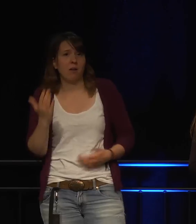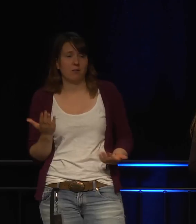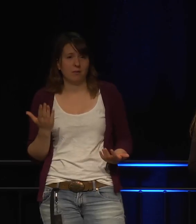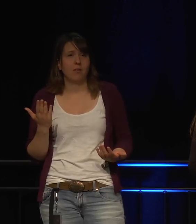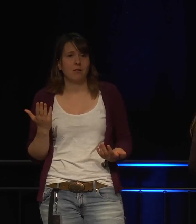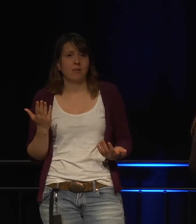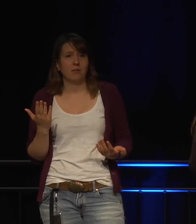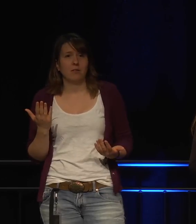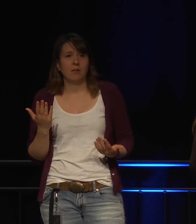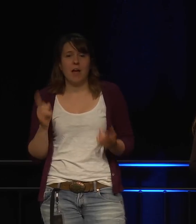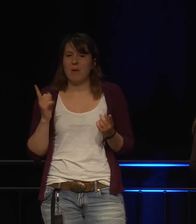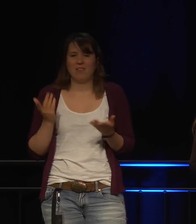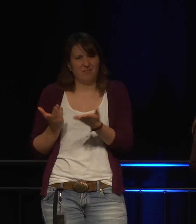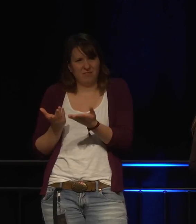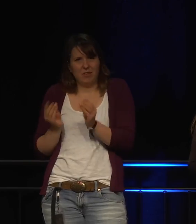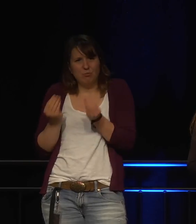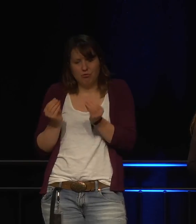está diseñado especialmente para